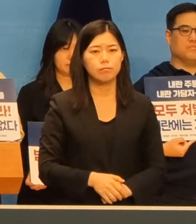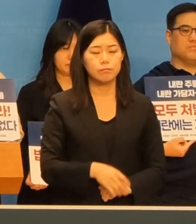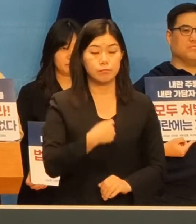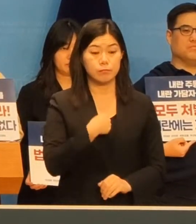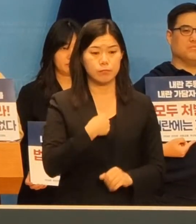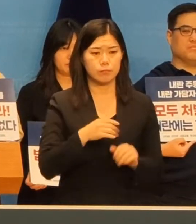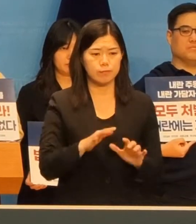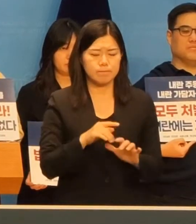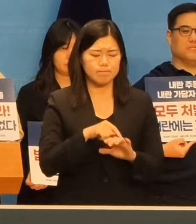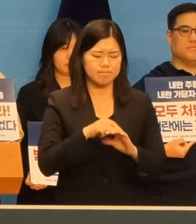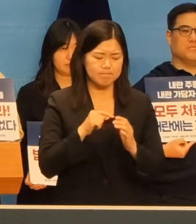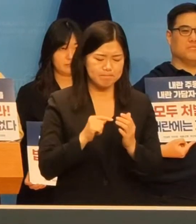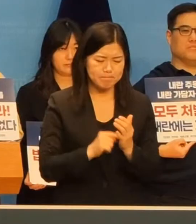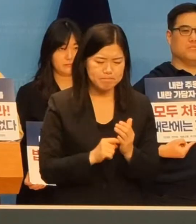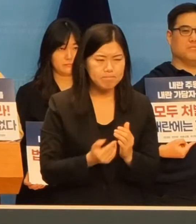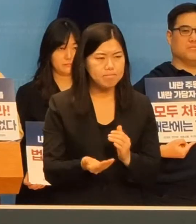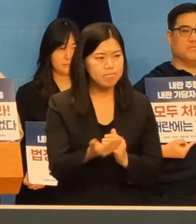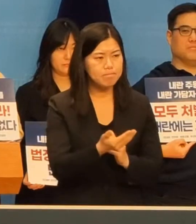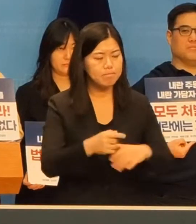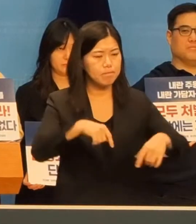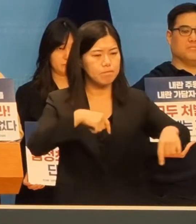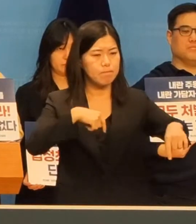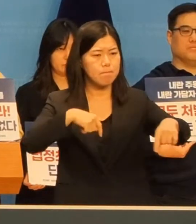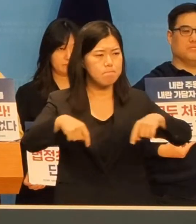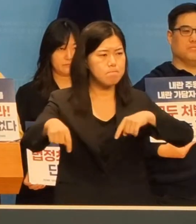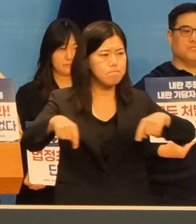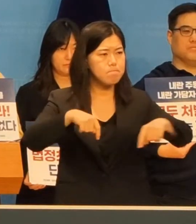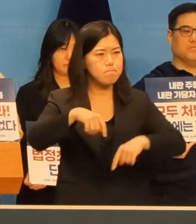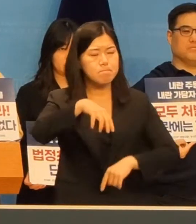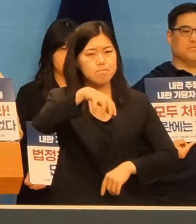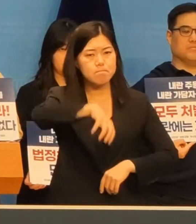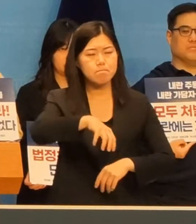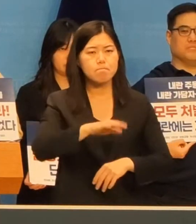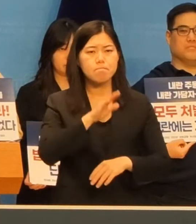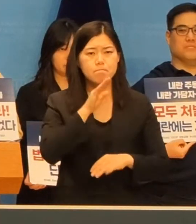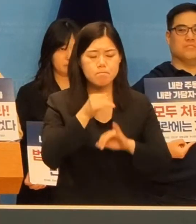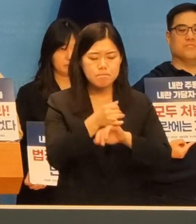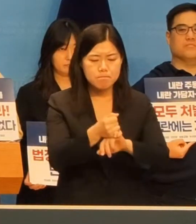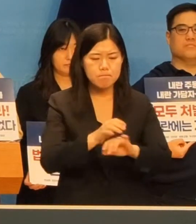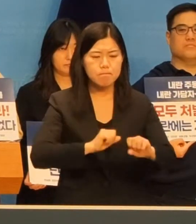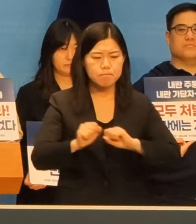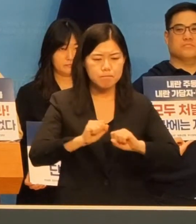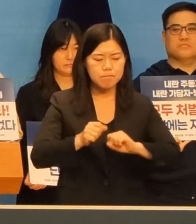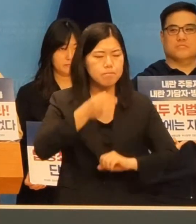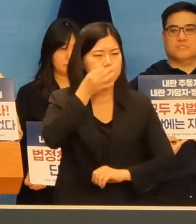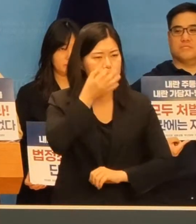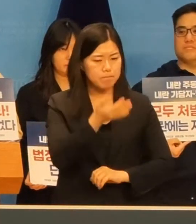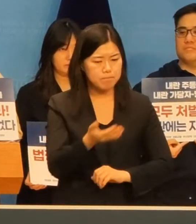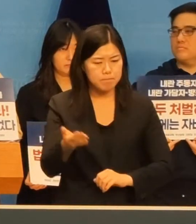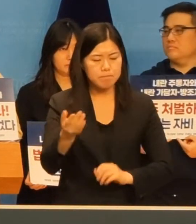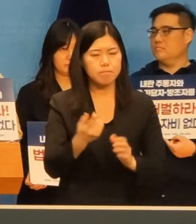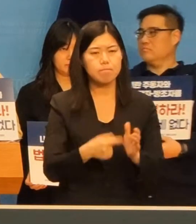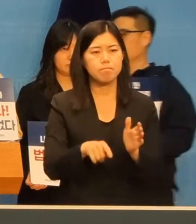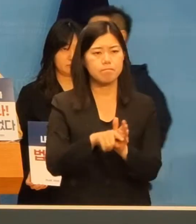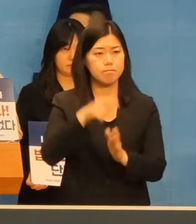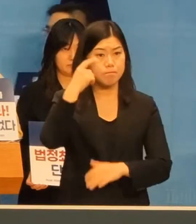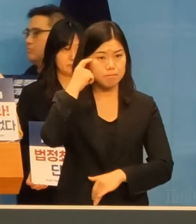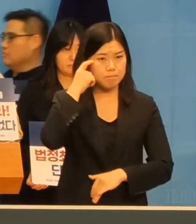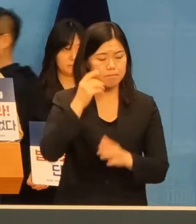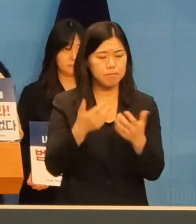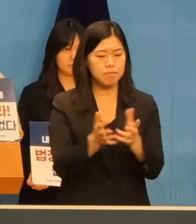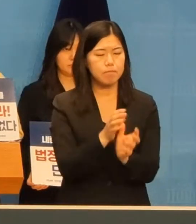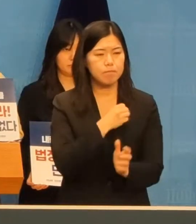이 절박한 마음을 정치 후 최전선에서 반드시 행동으로 보여주겠다는 뜻을 당원